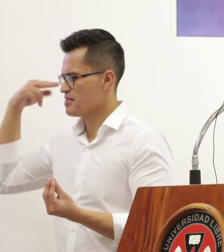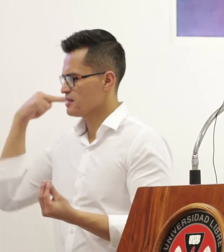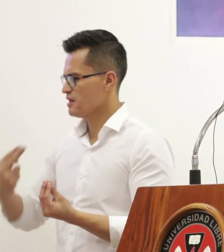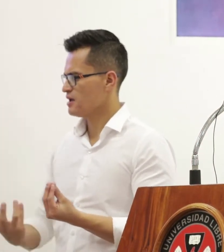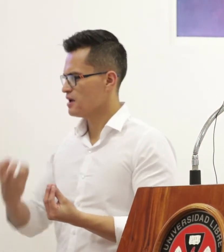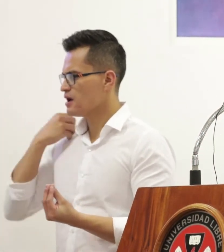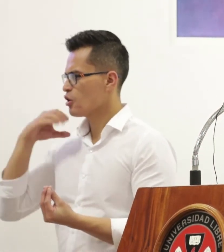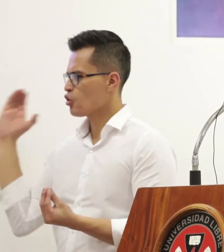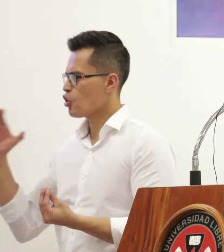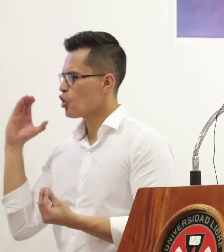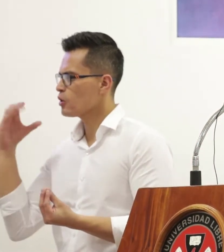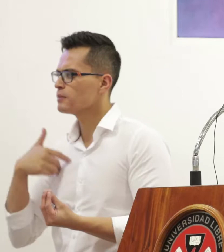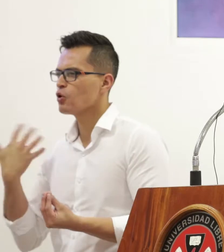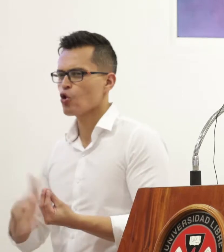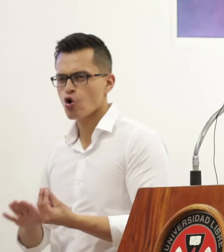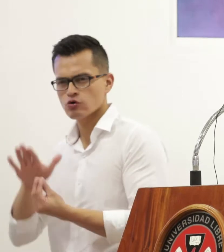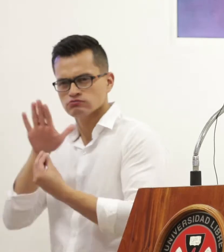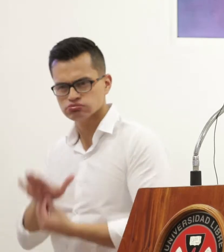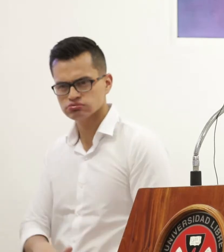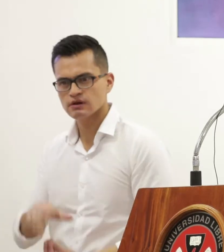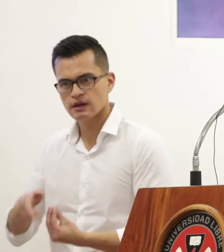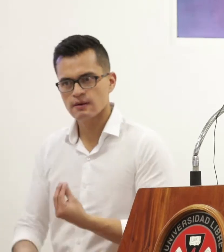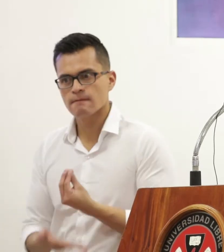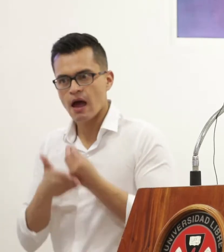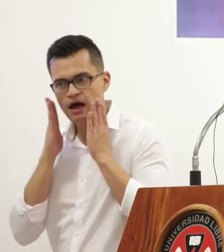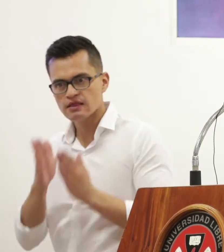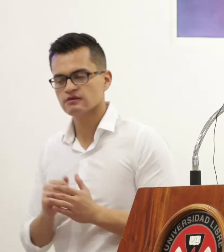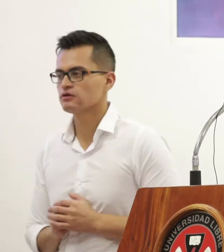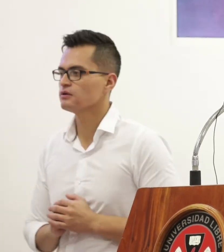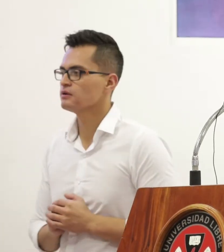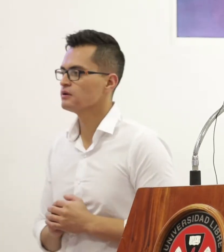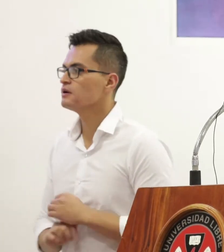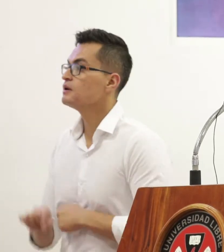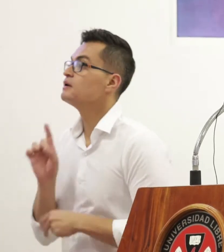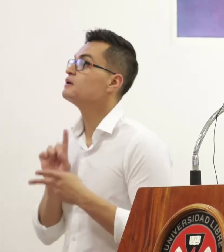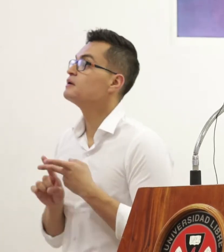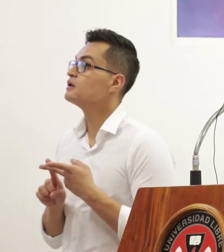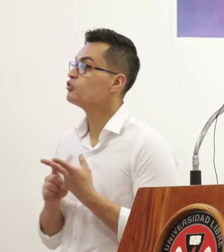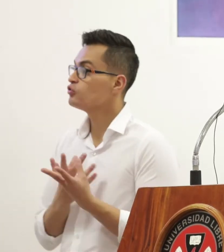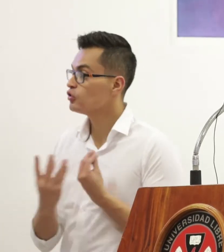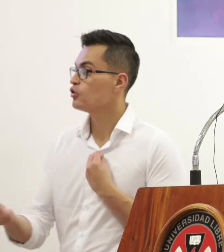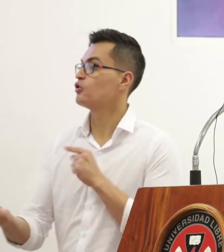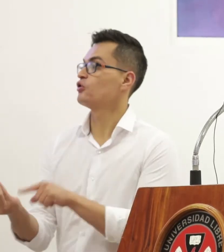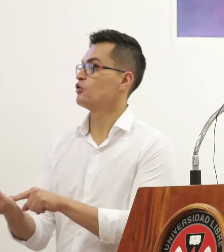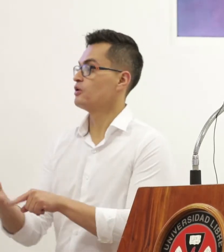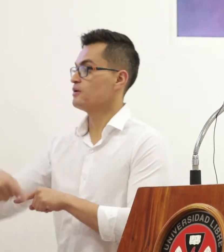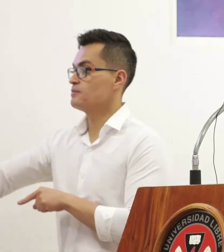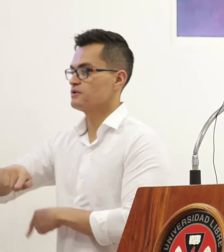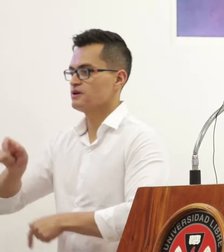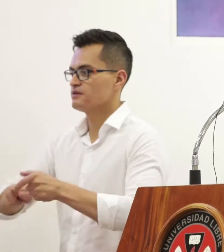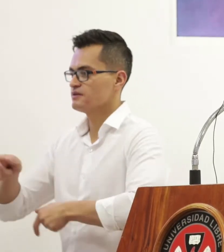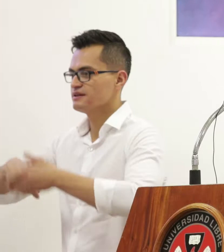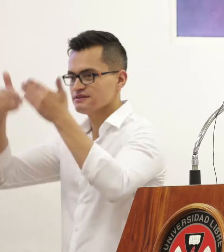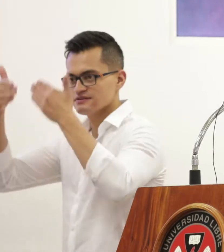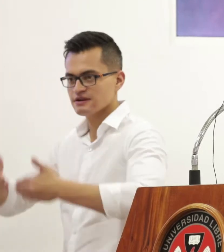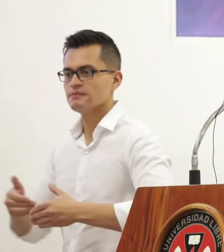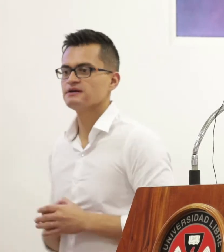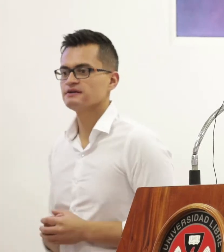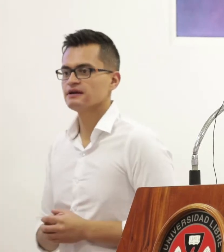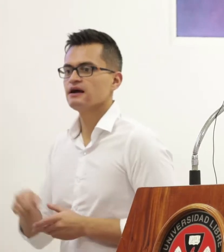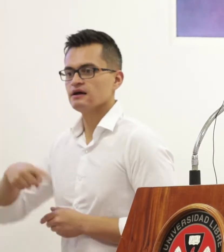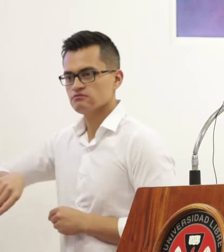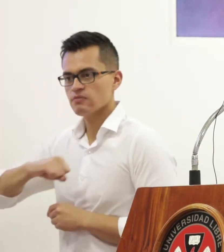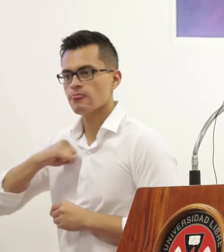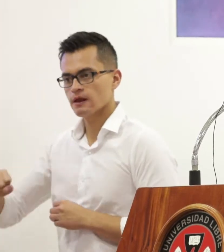nivel de la discriminación y, en segundo lugar, de la garantía de las personas con discapacidad en ejercicio de